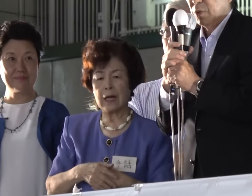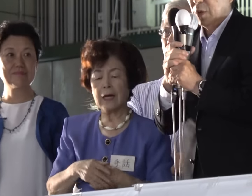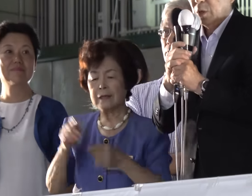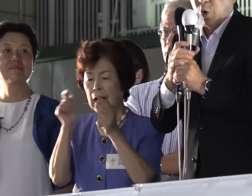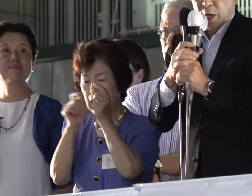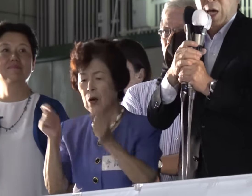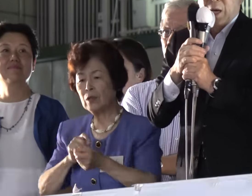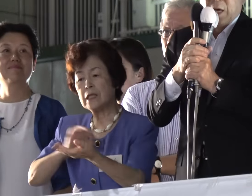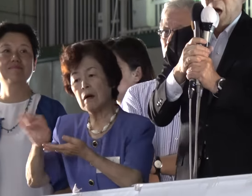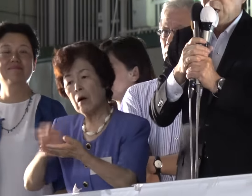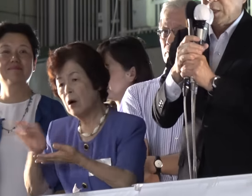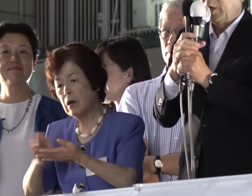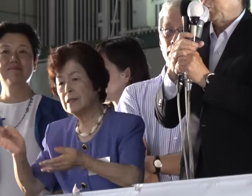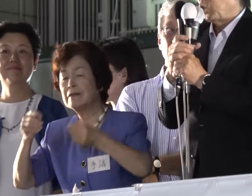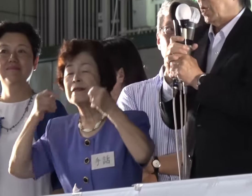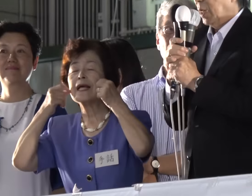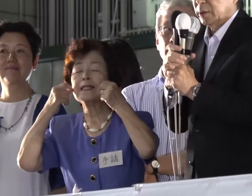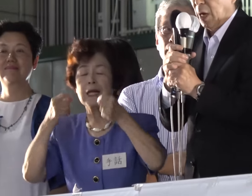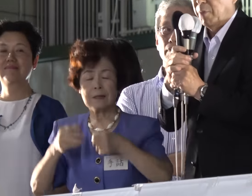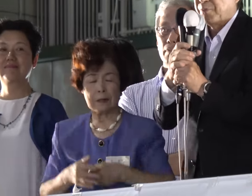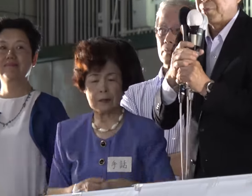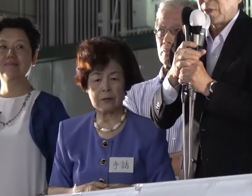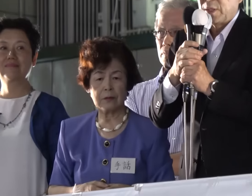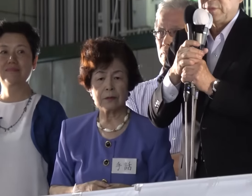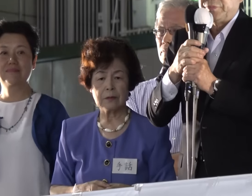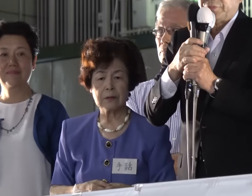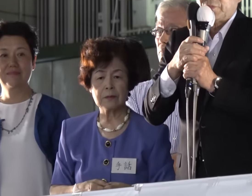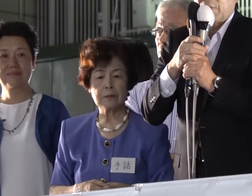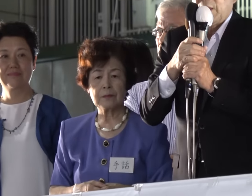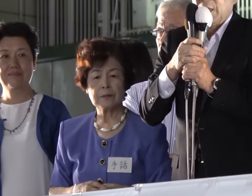もじゃない、これがありていなところじゃないですか。